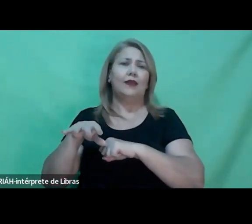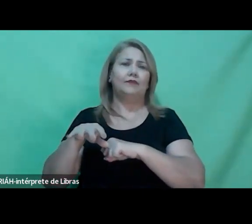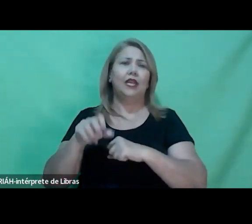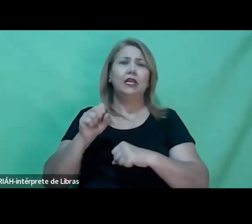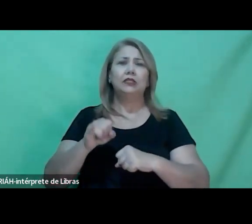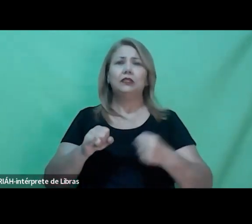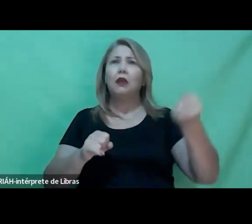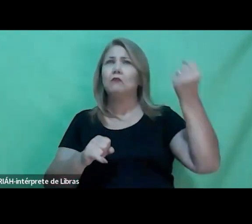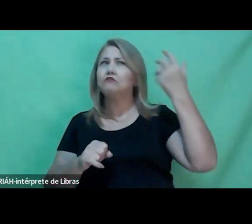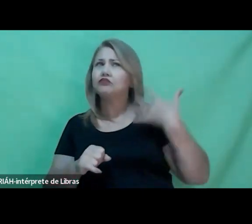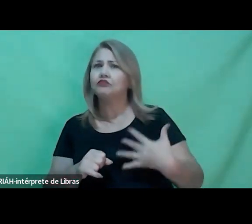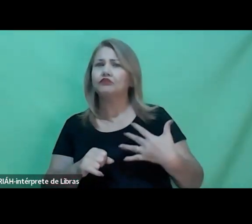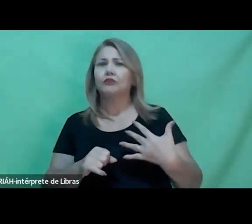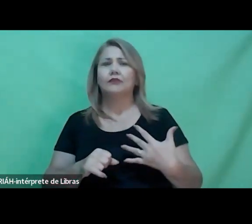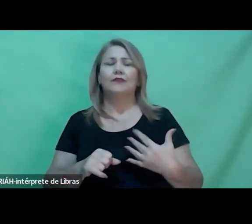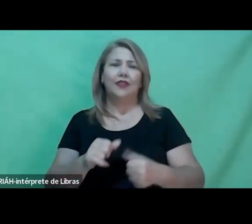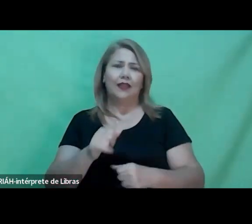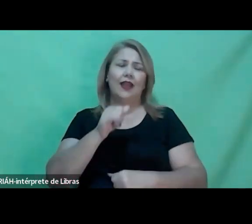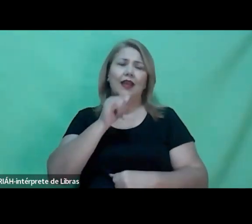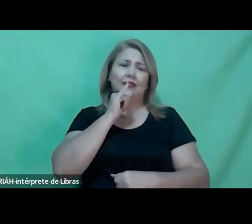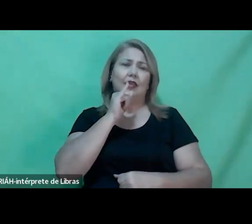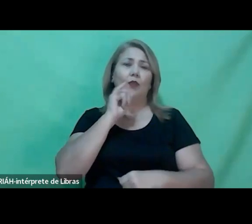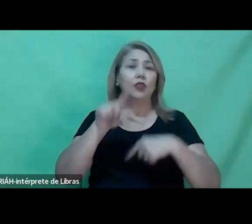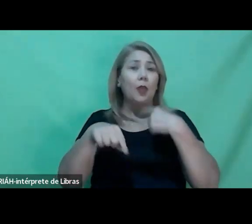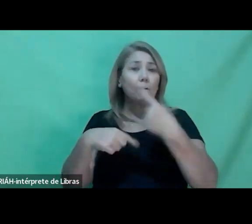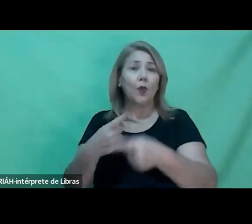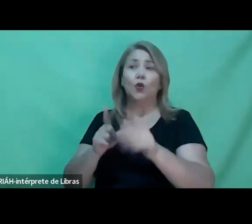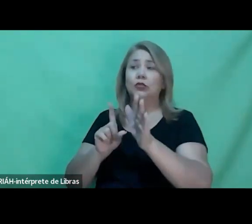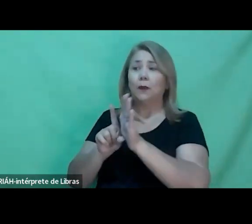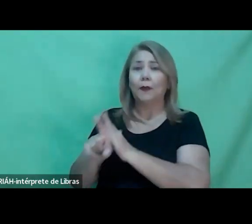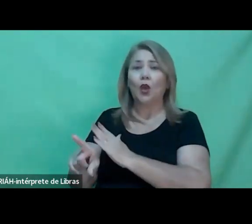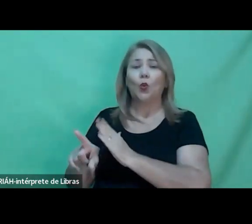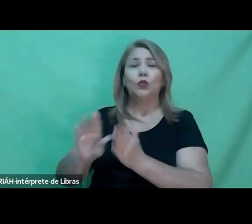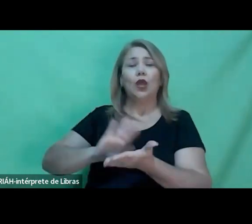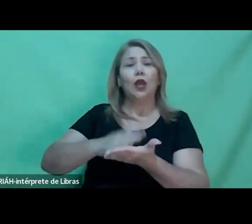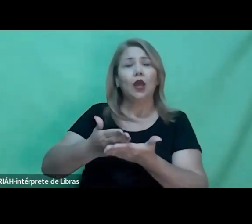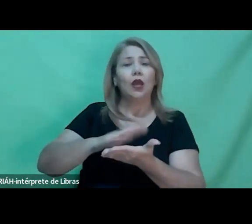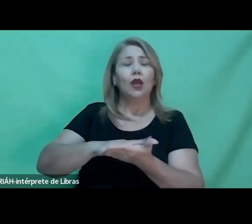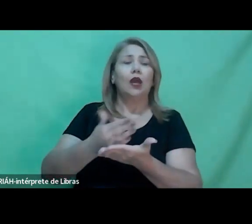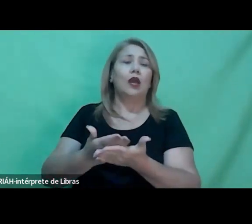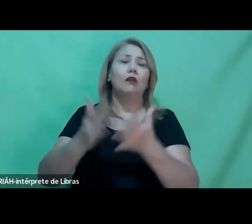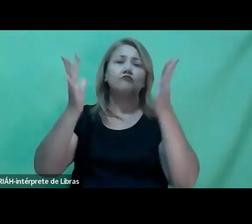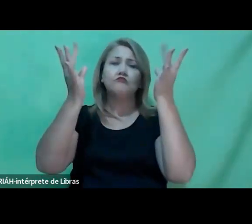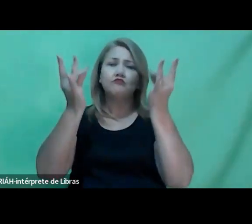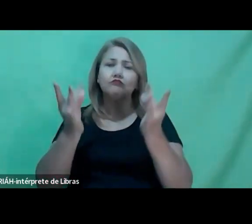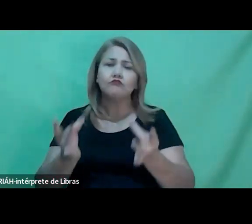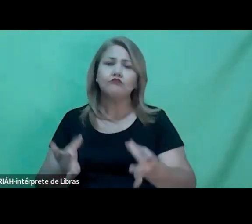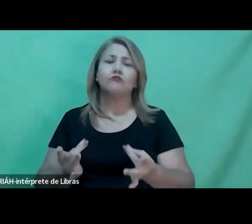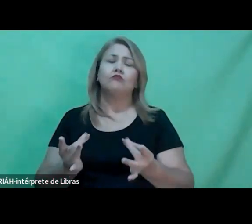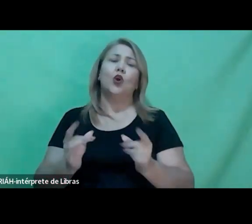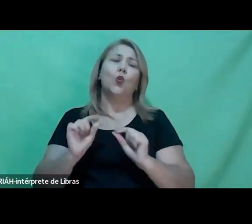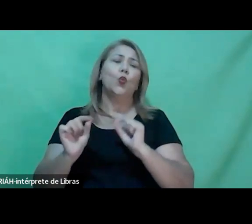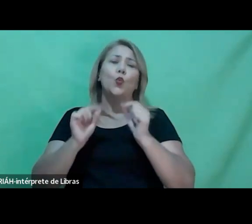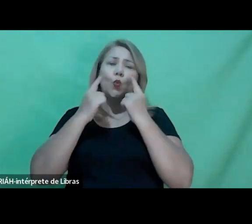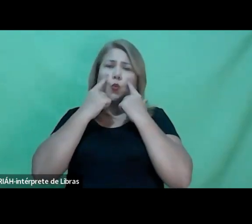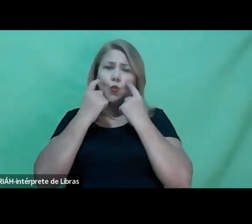intérprete aquellos detalles que nos interesen miren que eh normalmente una persona solosa prefiere utilizar las manos